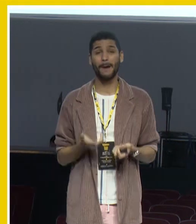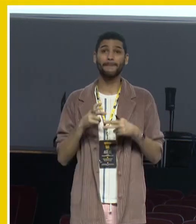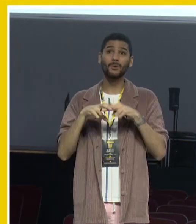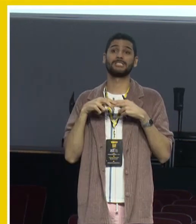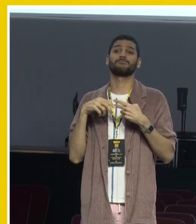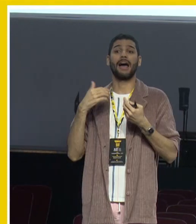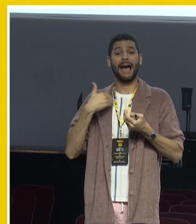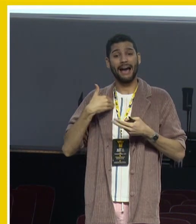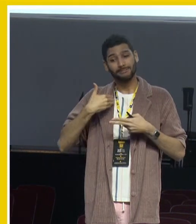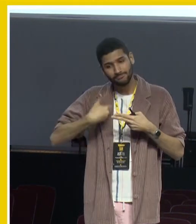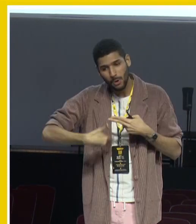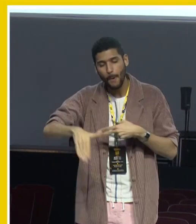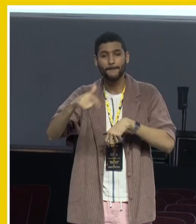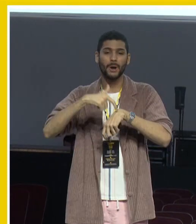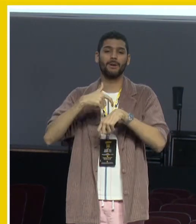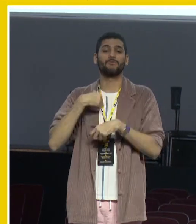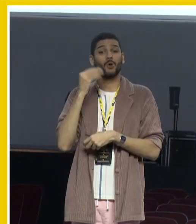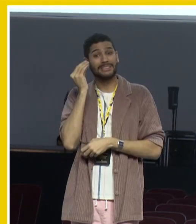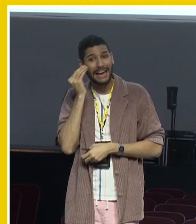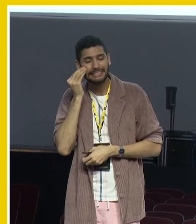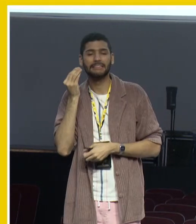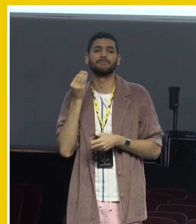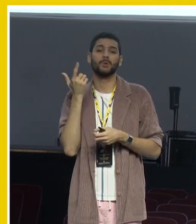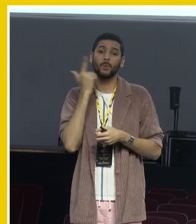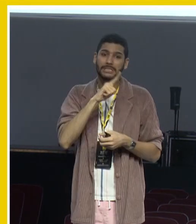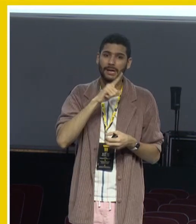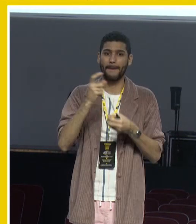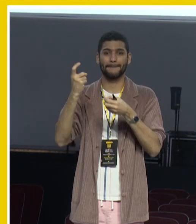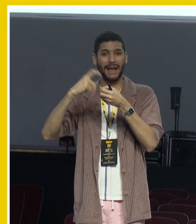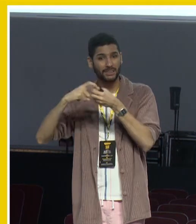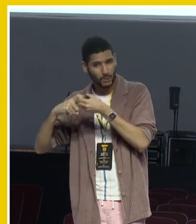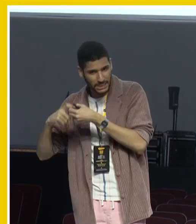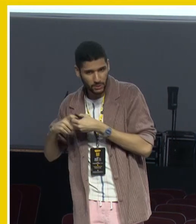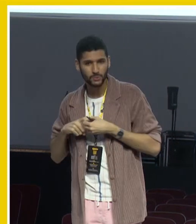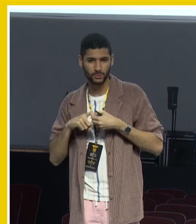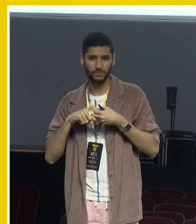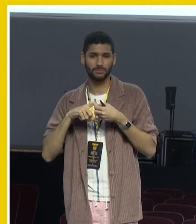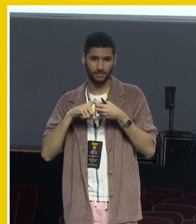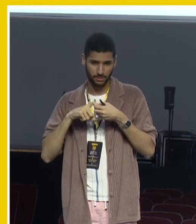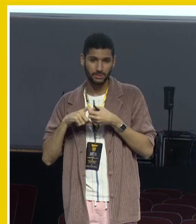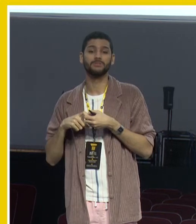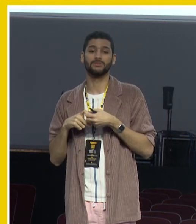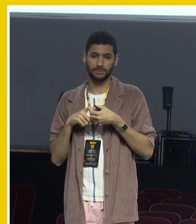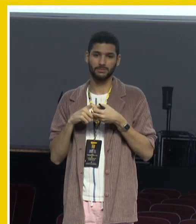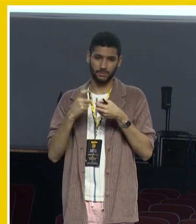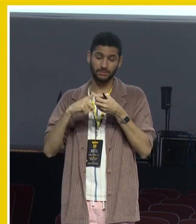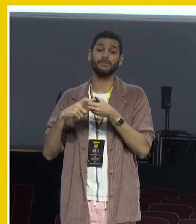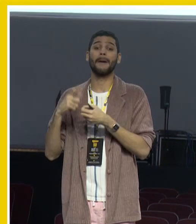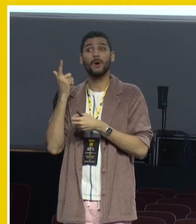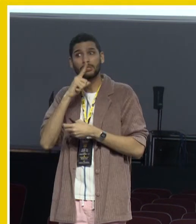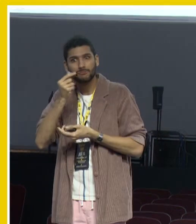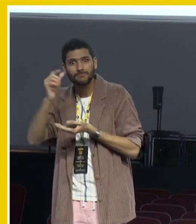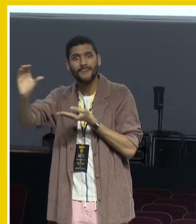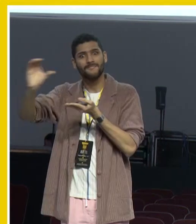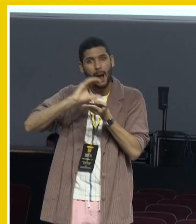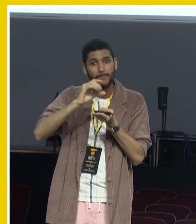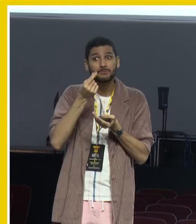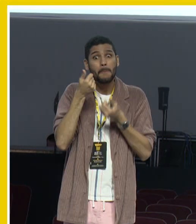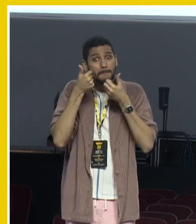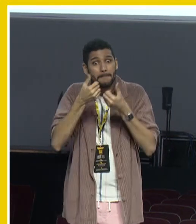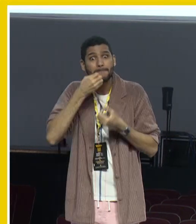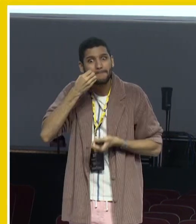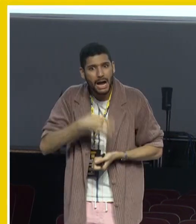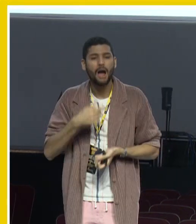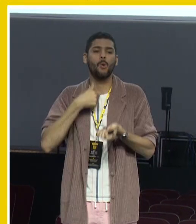comprou o equipamento profissional por isso que agora é o momento que eu estou tentando fazer prato patrocínios parcerias